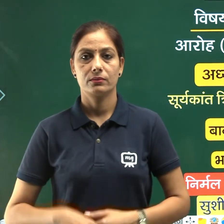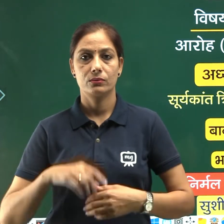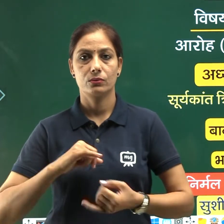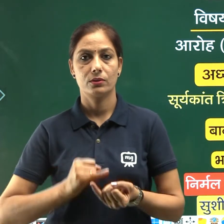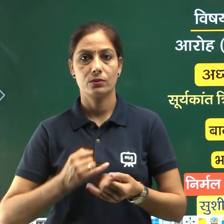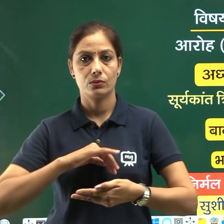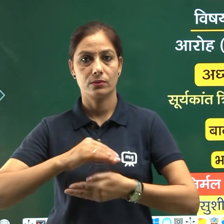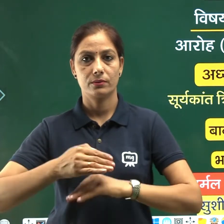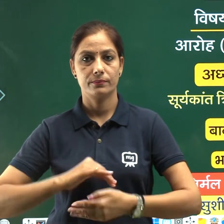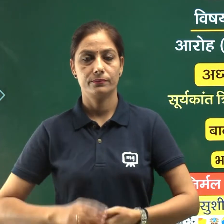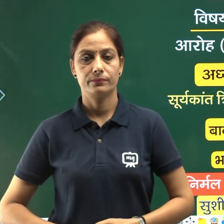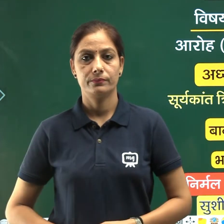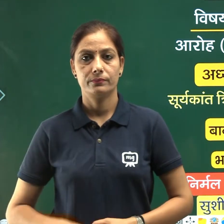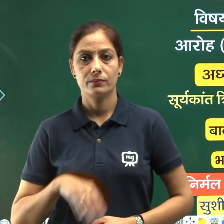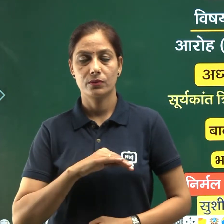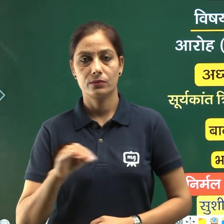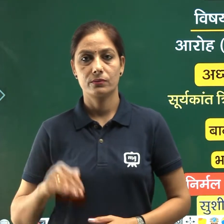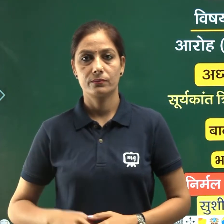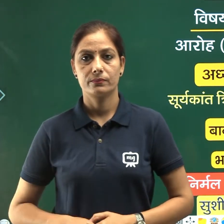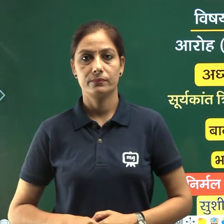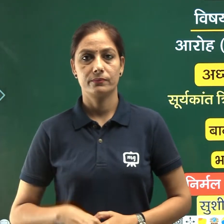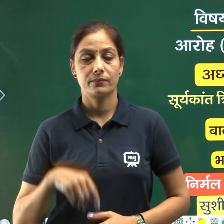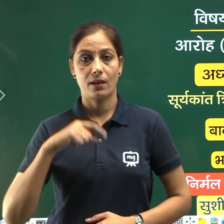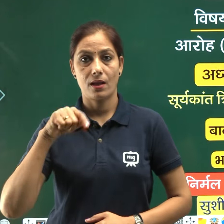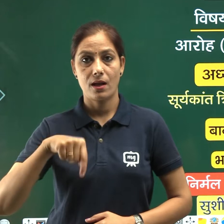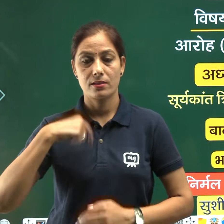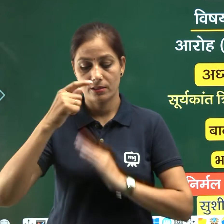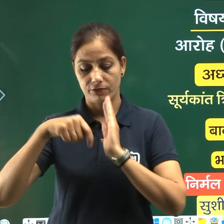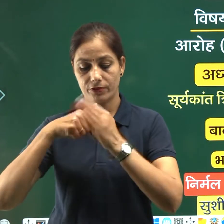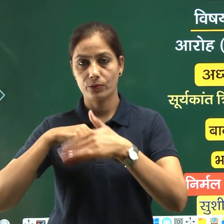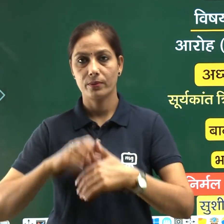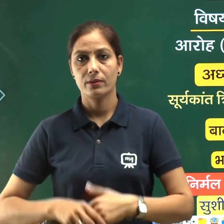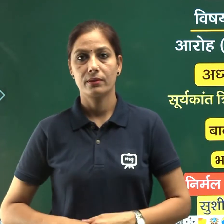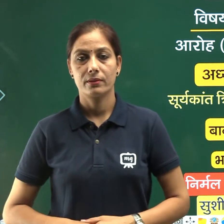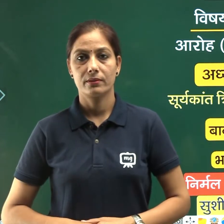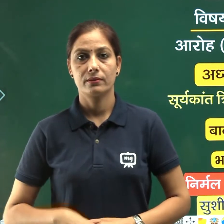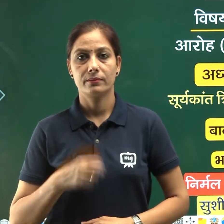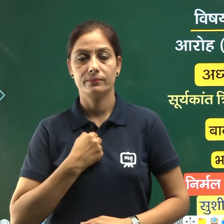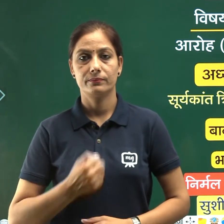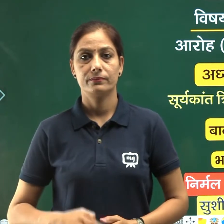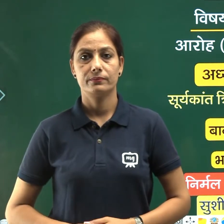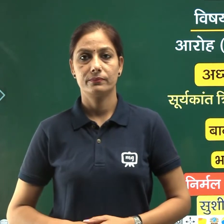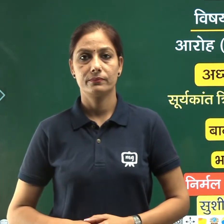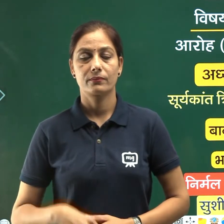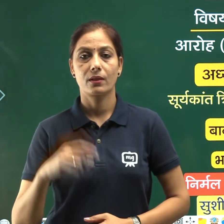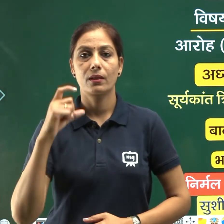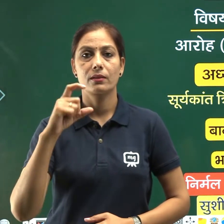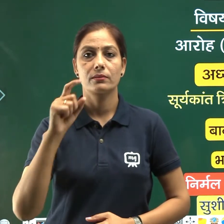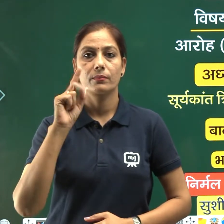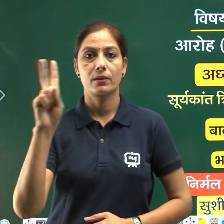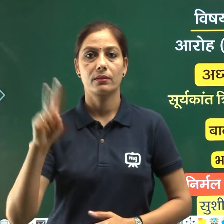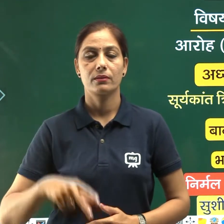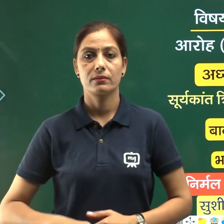सुशीला चौधरी। बच्चों, आज के वीडियो में हम कक्षा 12